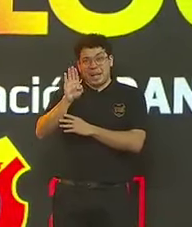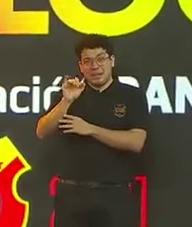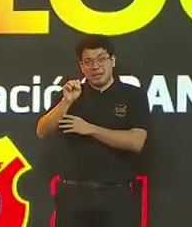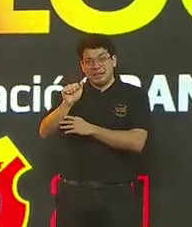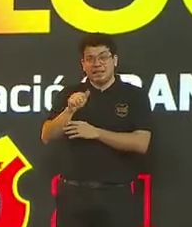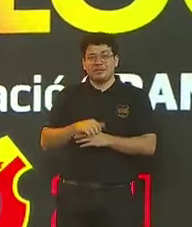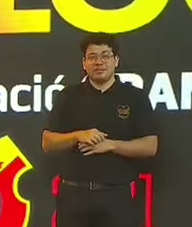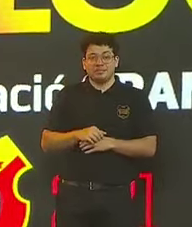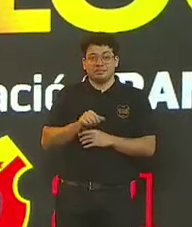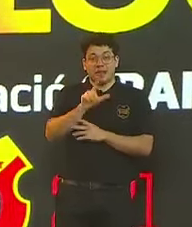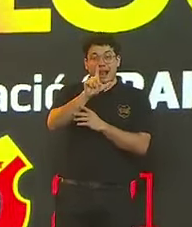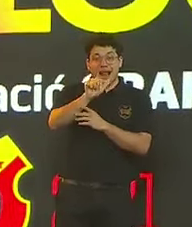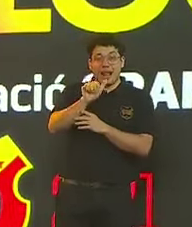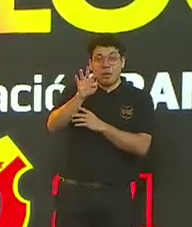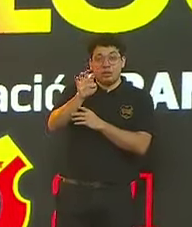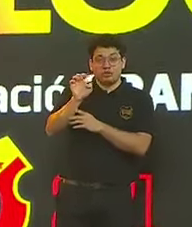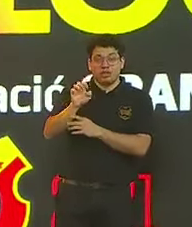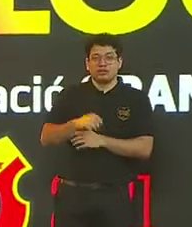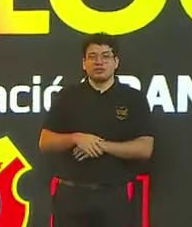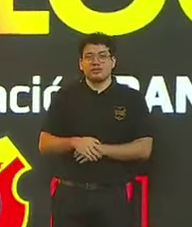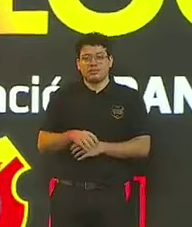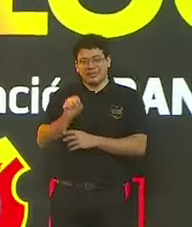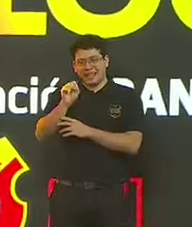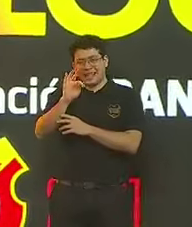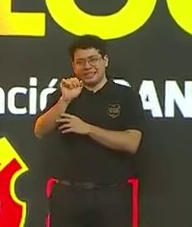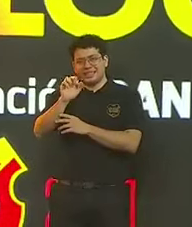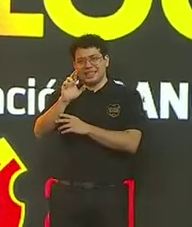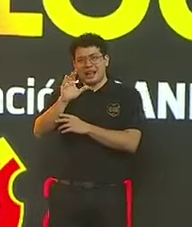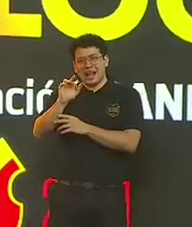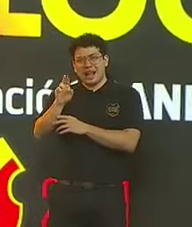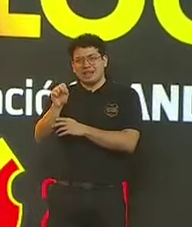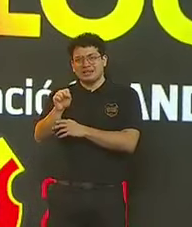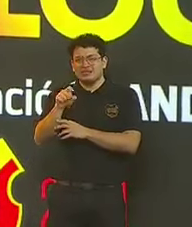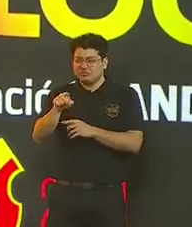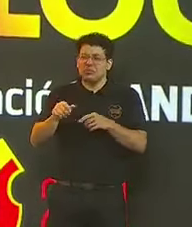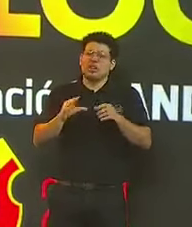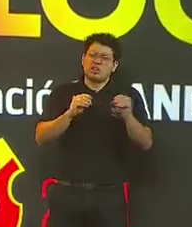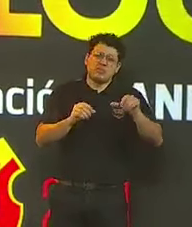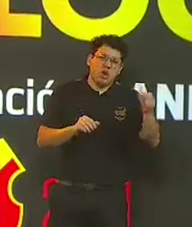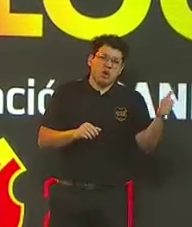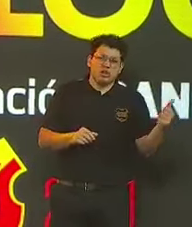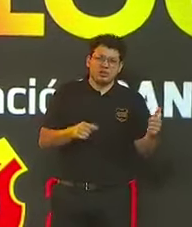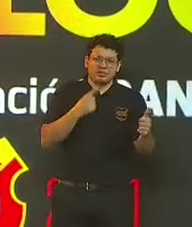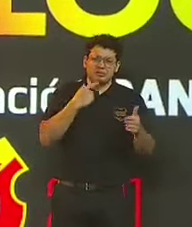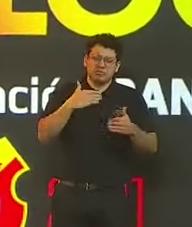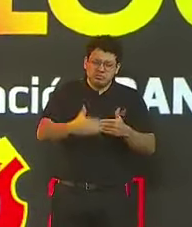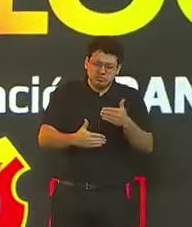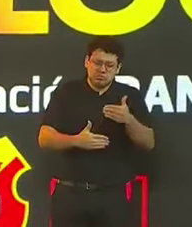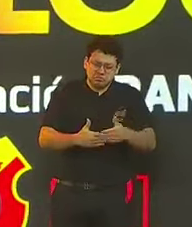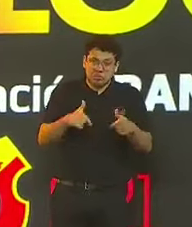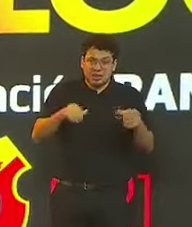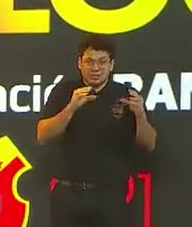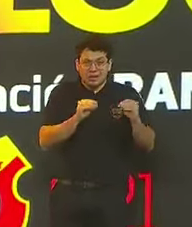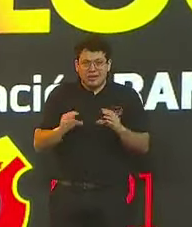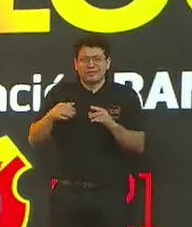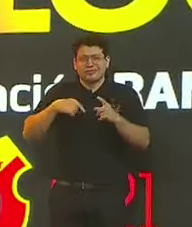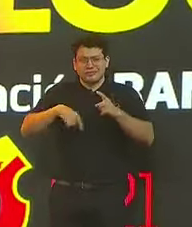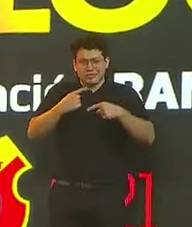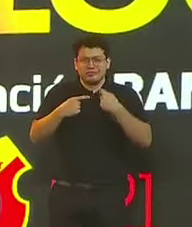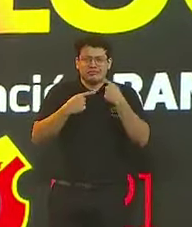400, Star Cars, entre otros que poco a poco durante esta noche iremos mencionándole a todas y a